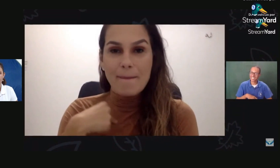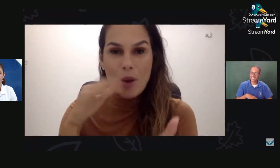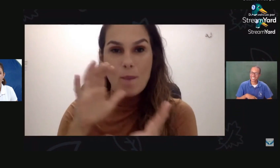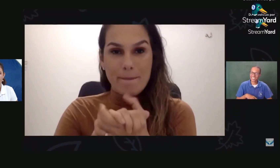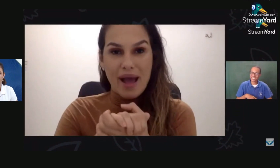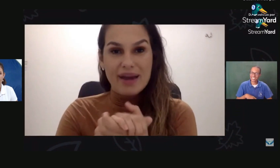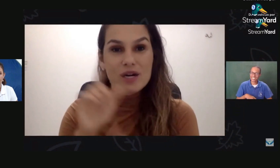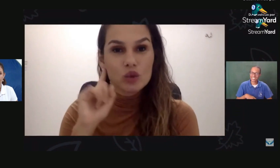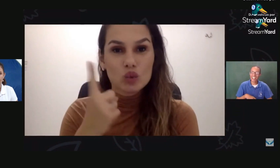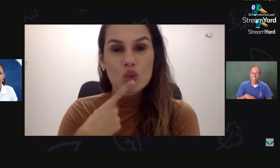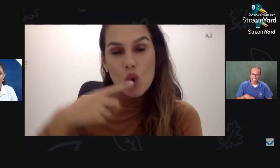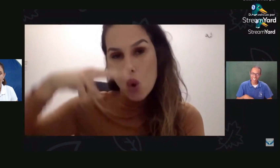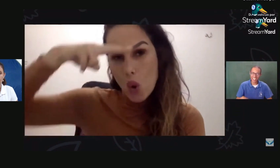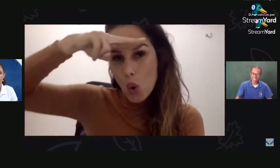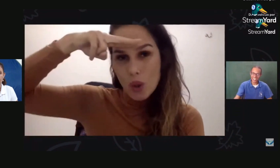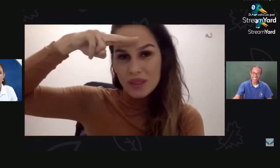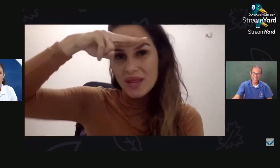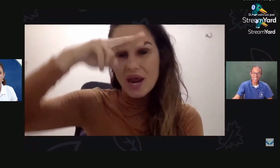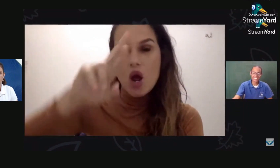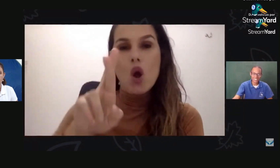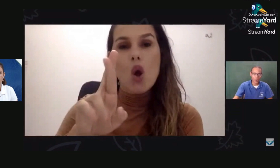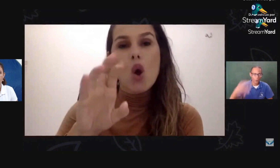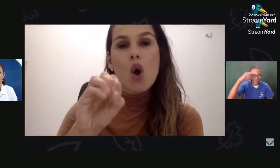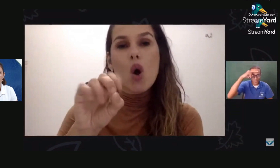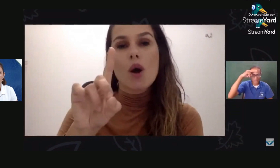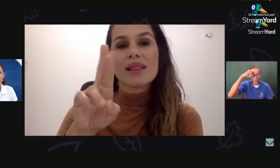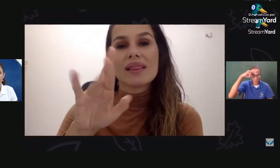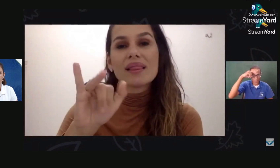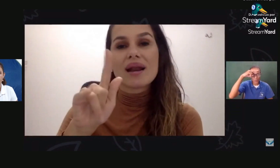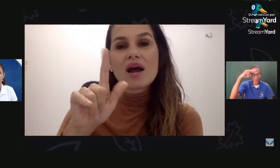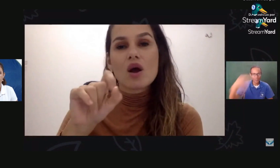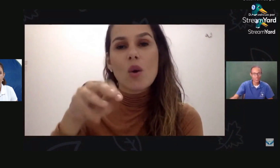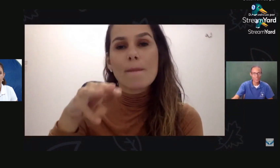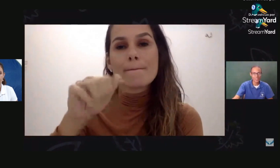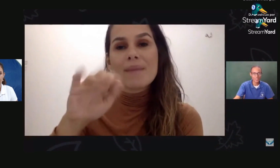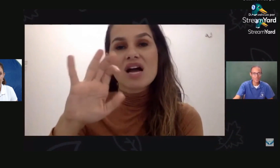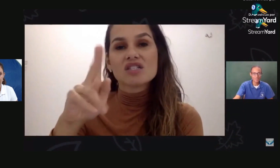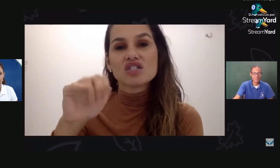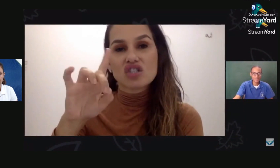oralizado. Meu marido é surdo,